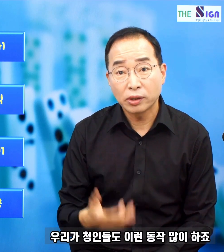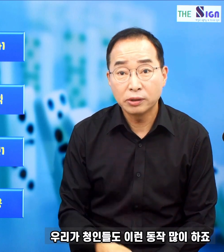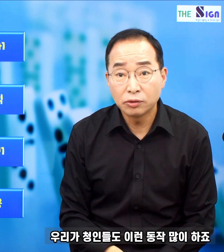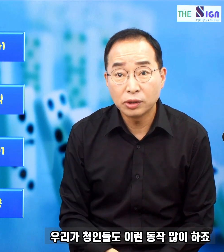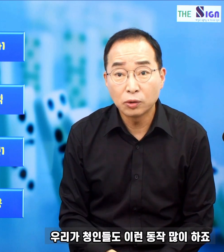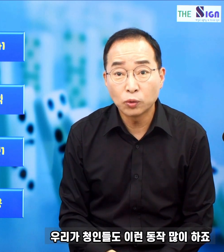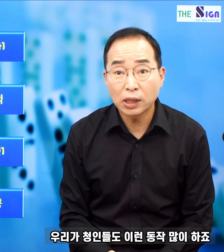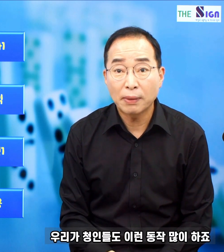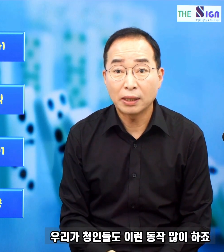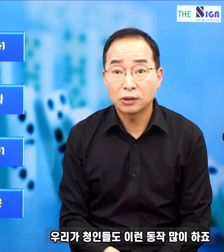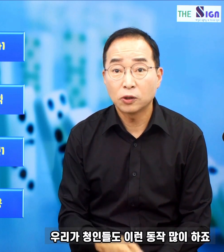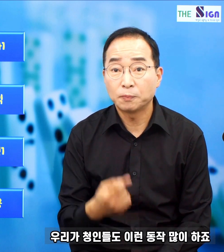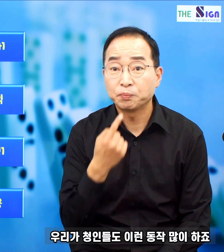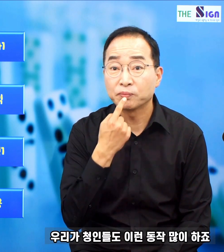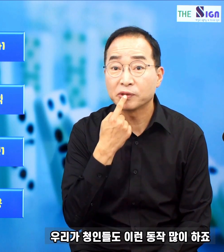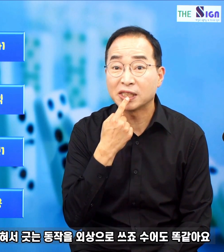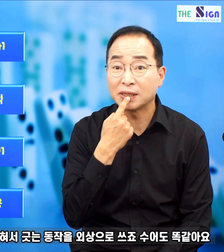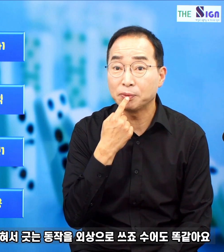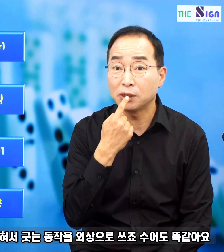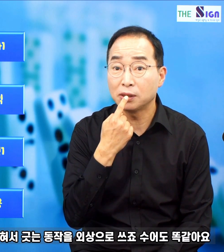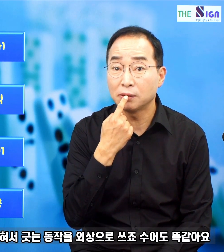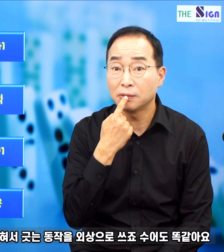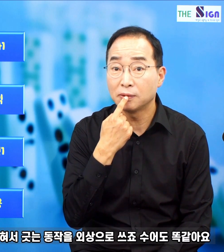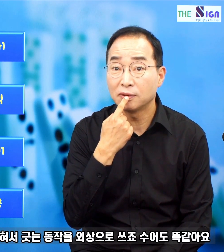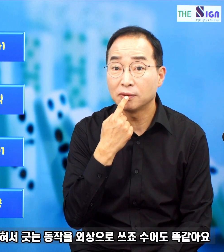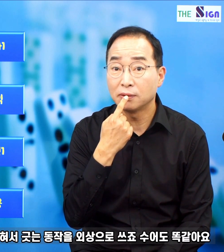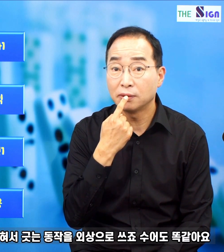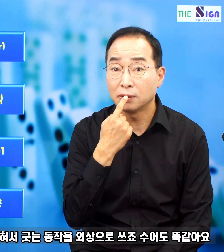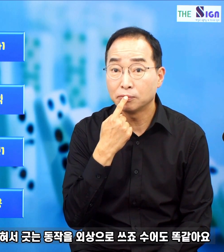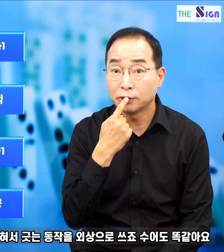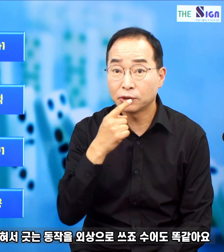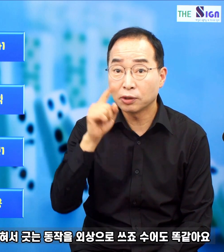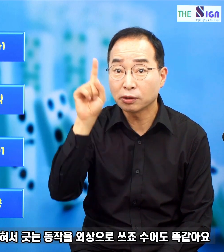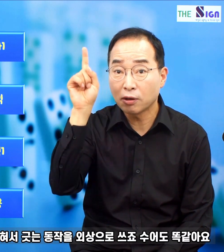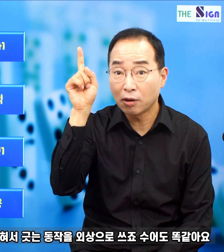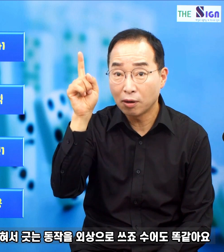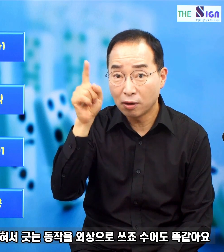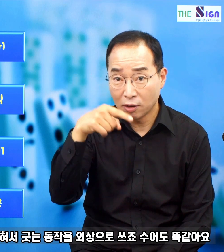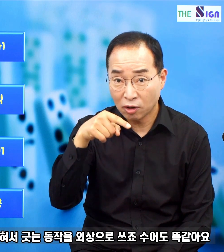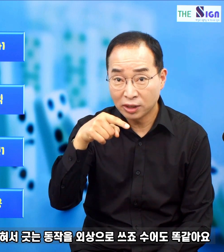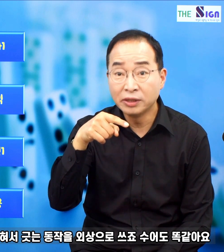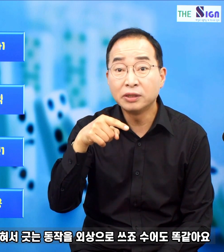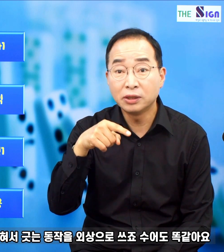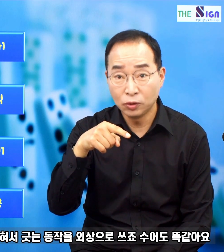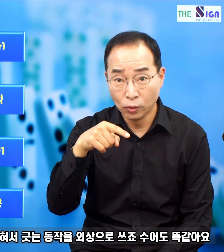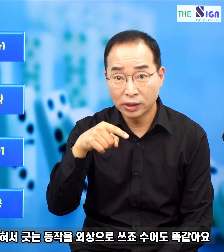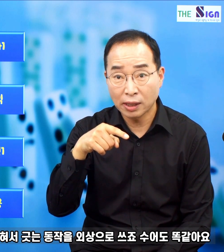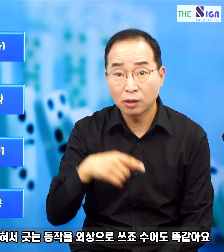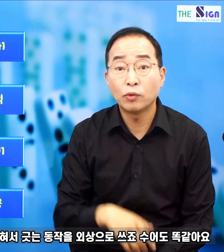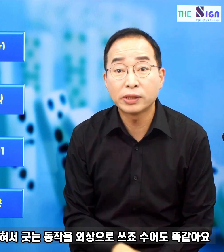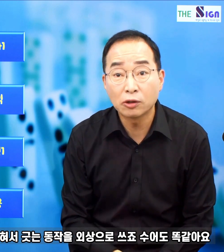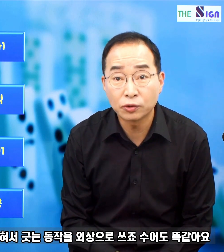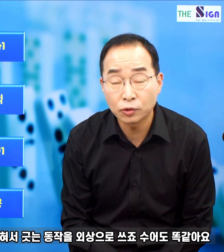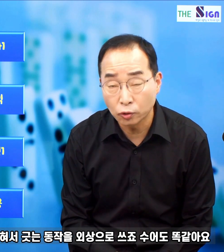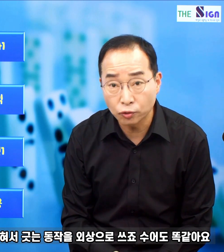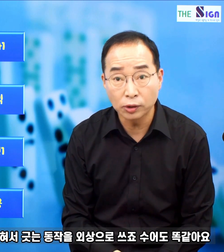청인들도 이런 동작 많이 하죠. 침을 묻혀서 긋는 동작을 외상으로 쓰죠. 수학